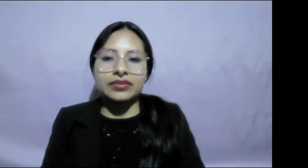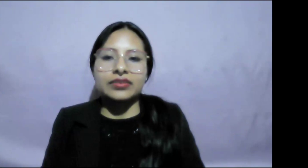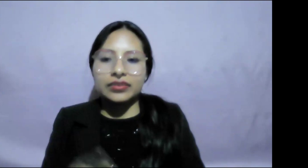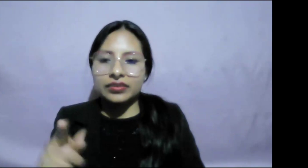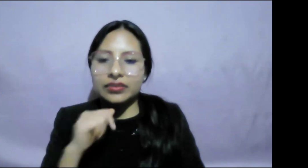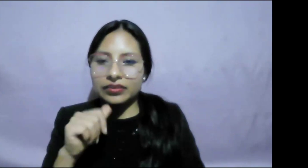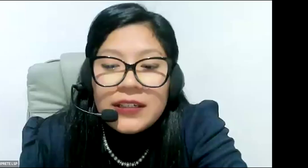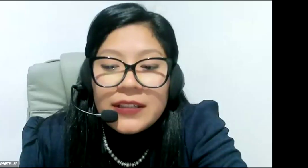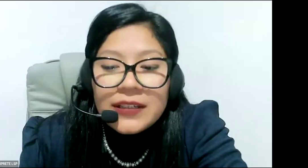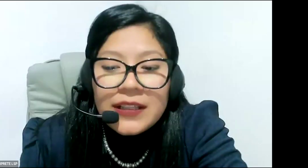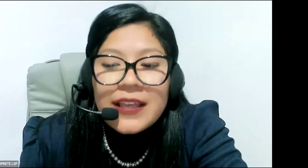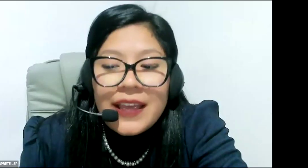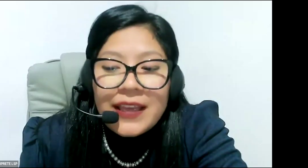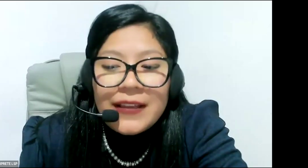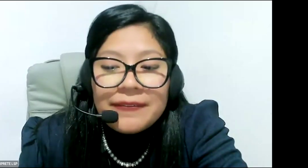Gladis